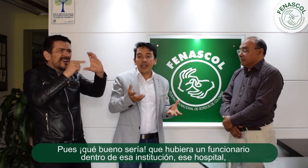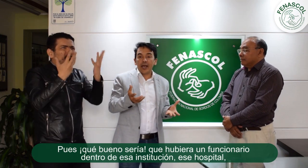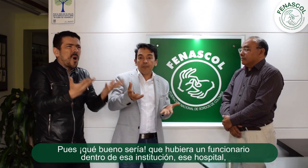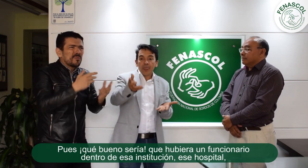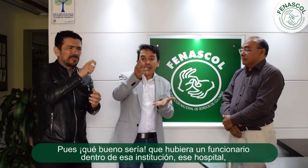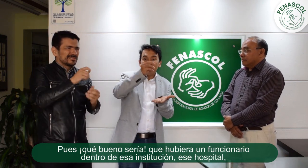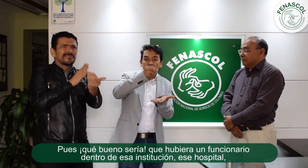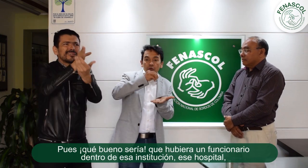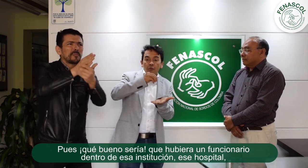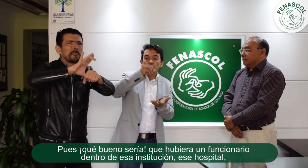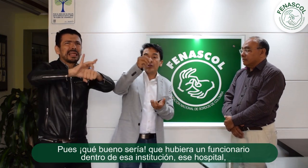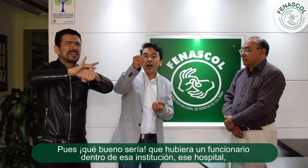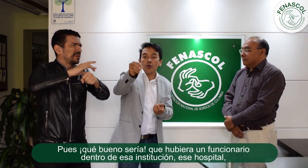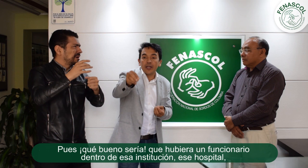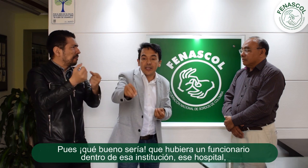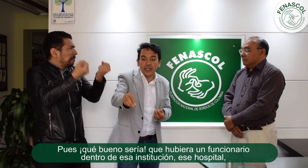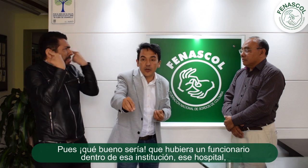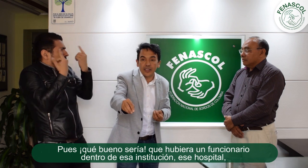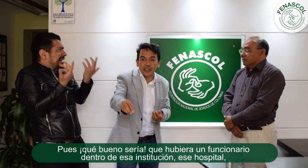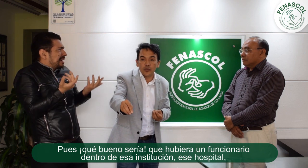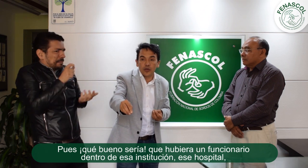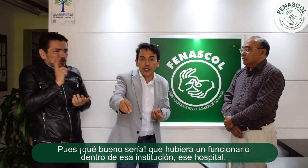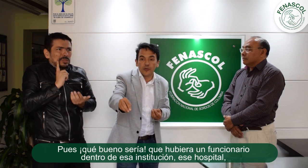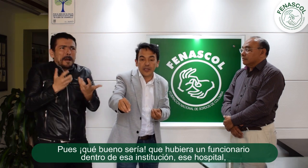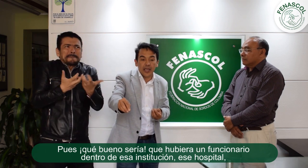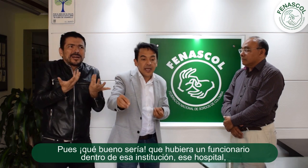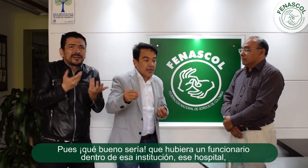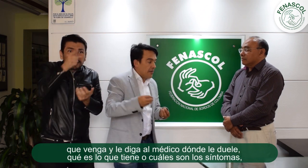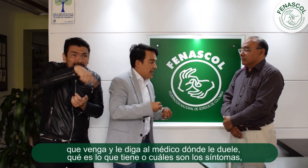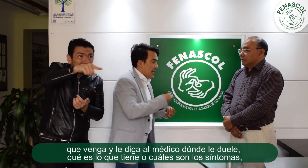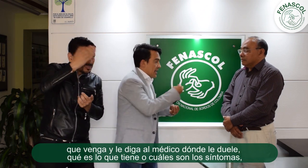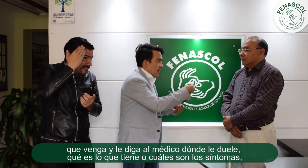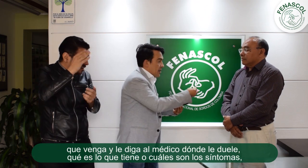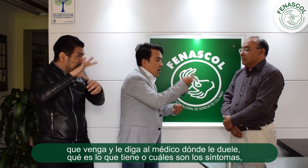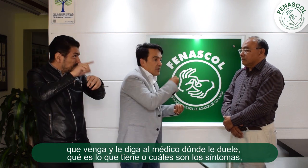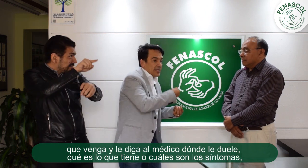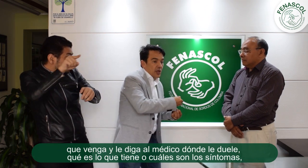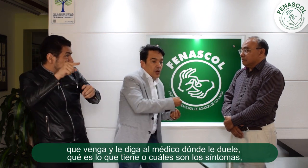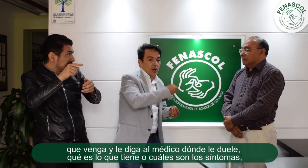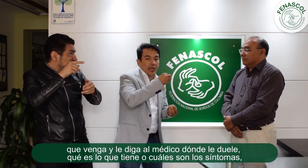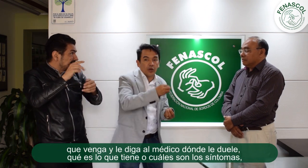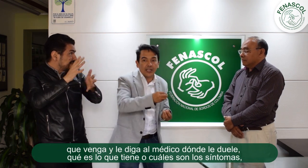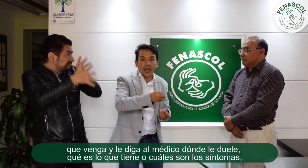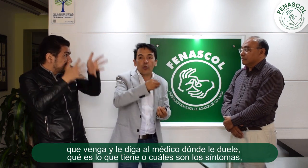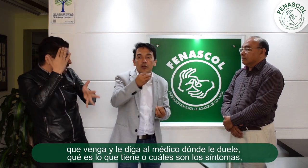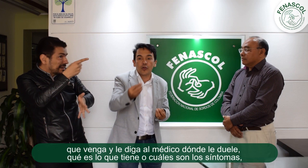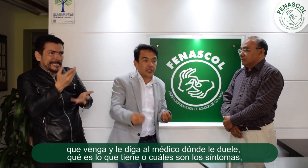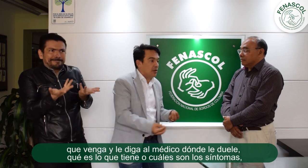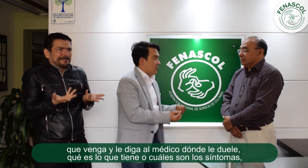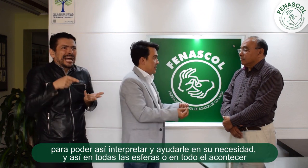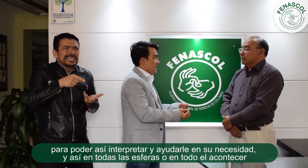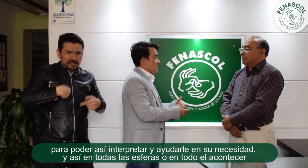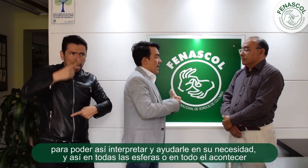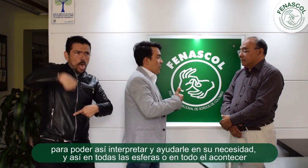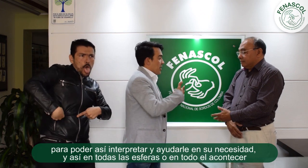Pues qué bueno sería que hubiera un funcionario dentro de esa institución, de ese hospital, que venga y le diga al médico a dónde es que le duele o qué es lo que tiene o cuáles son